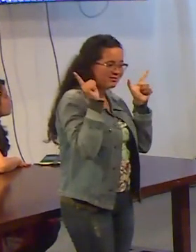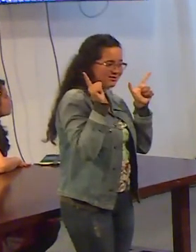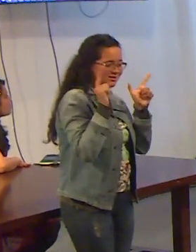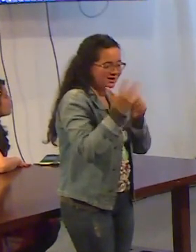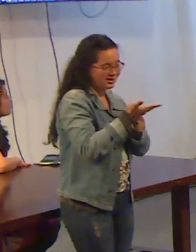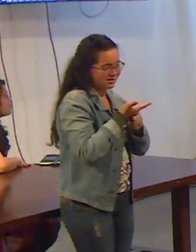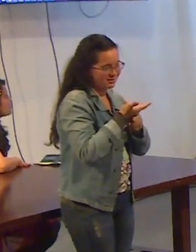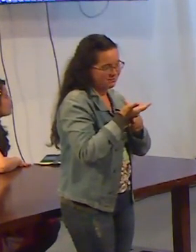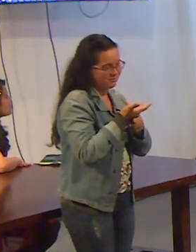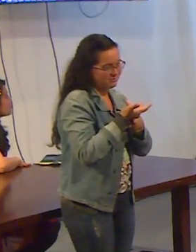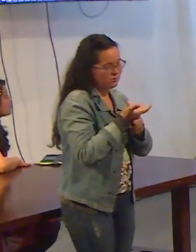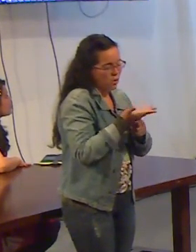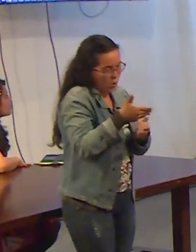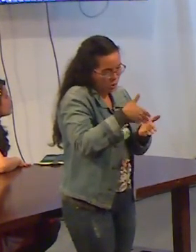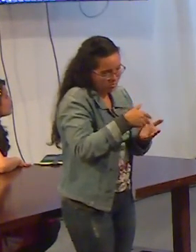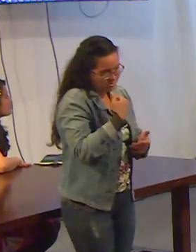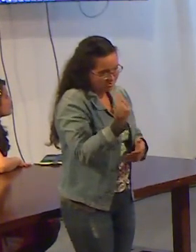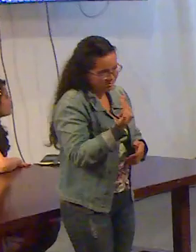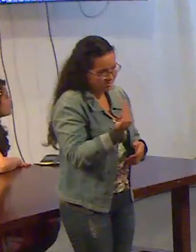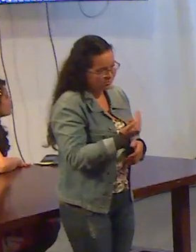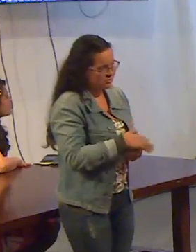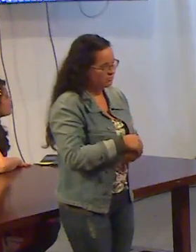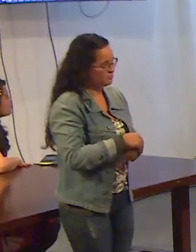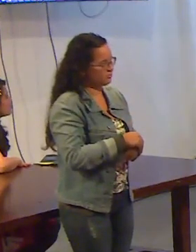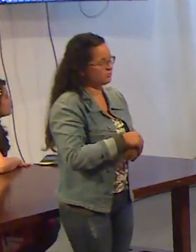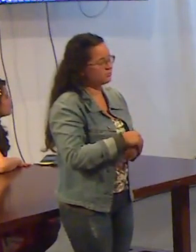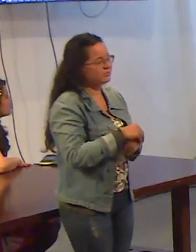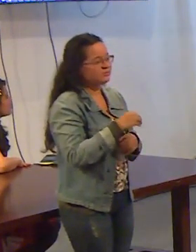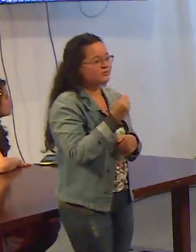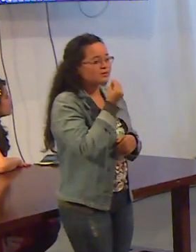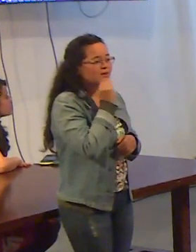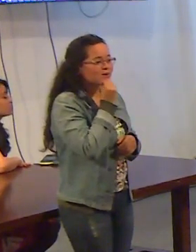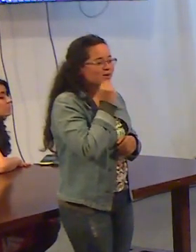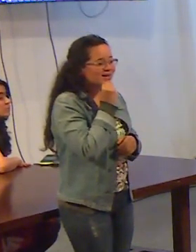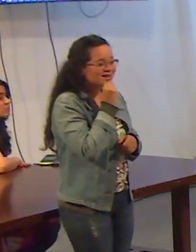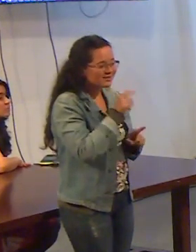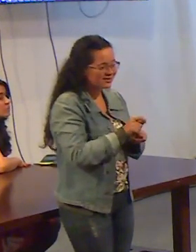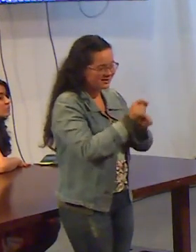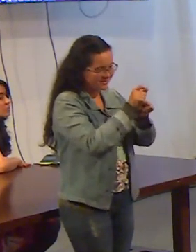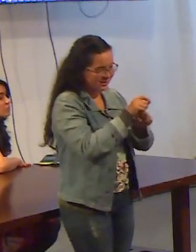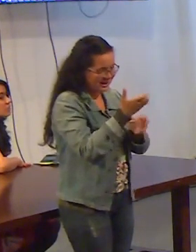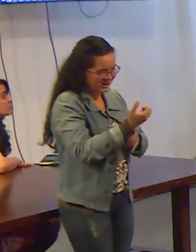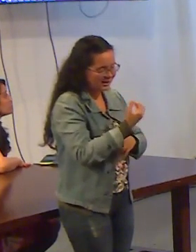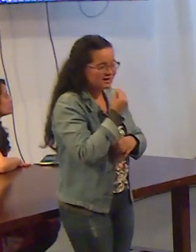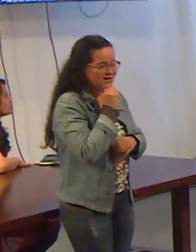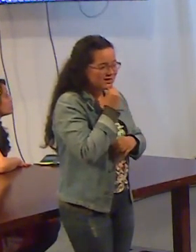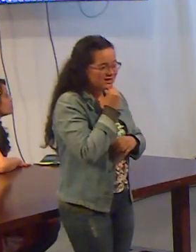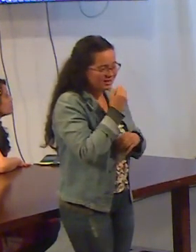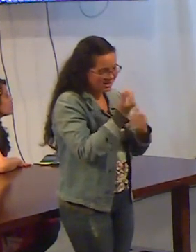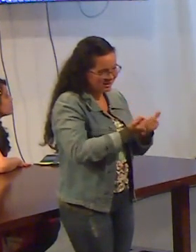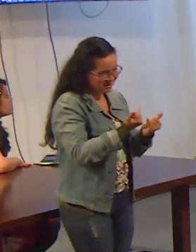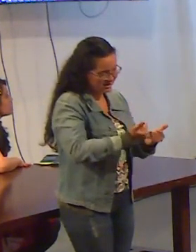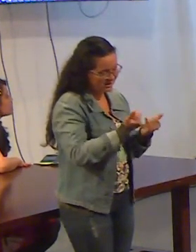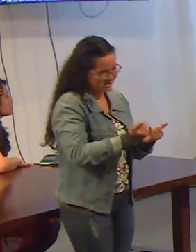arte. Vuelvo y repito a Olga, especialmente a Olga, con quien